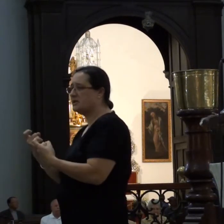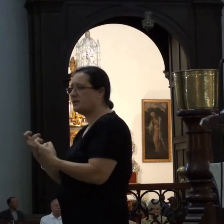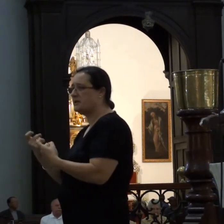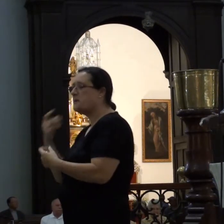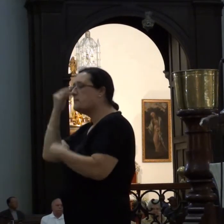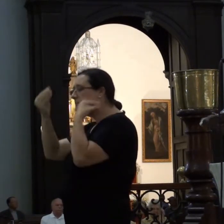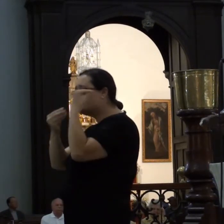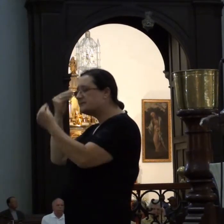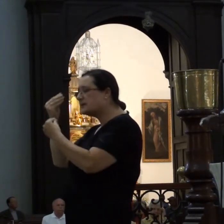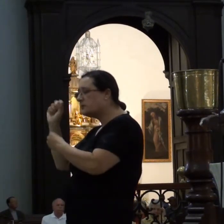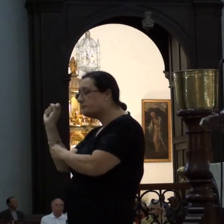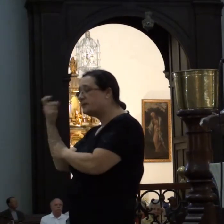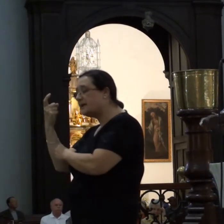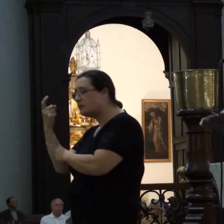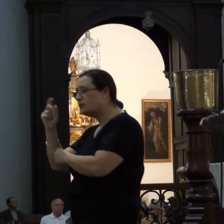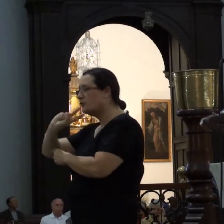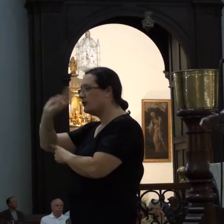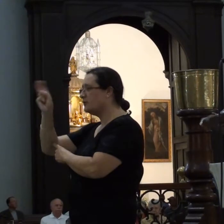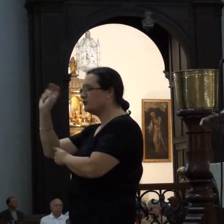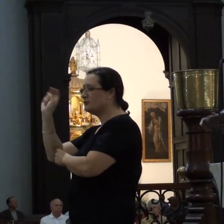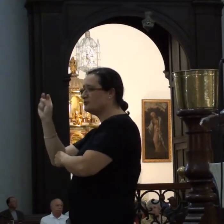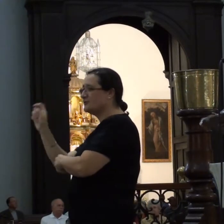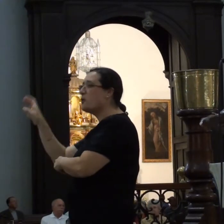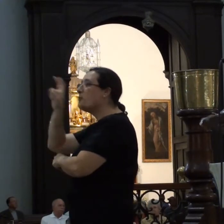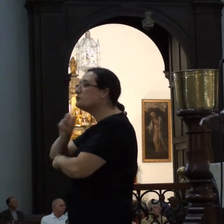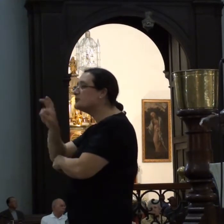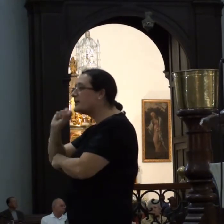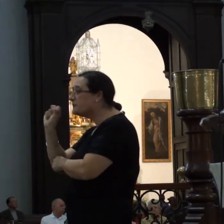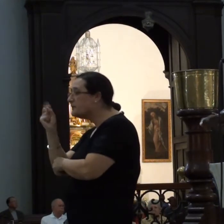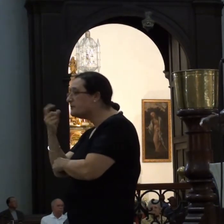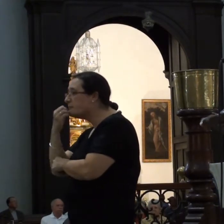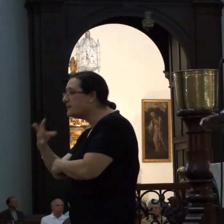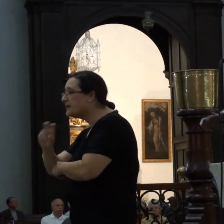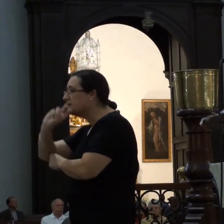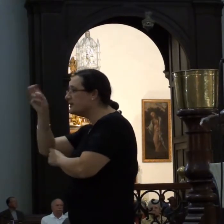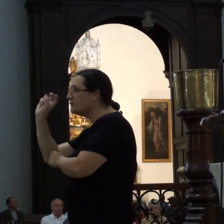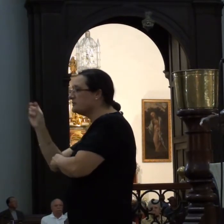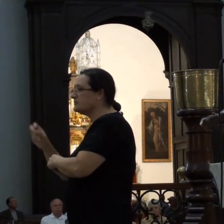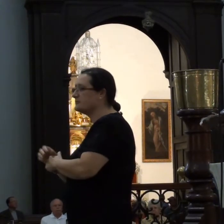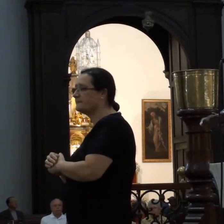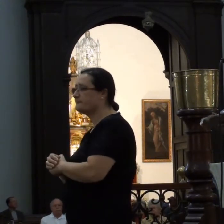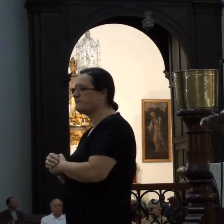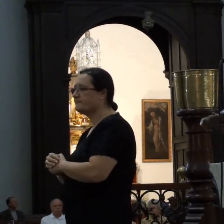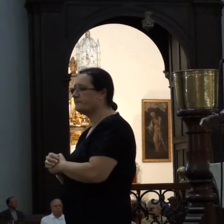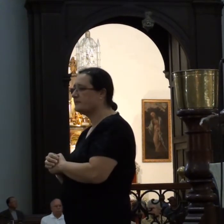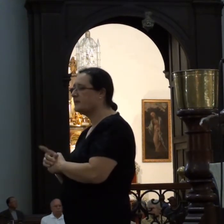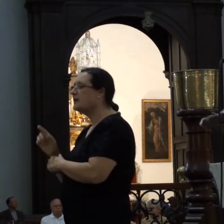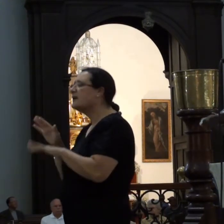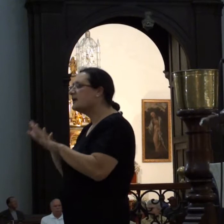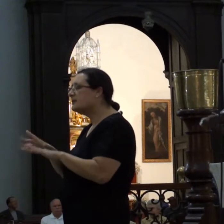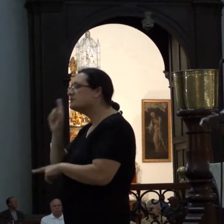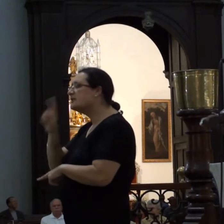pensando en los demás y Buscando el bien de los demás quedémonos también